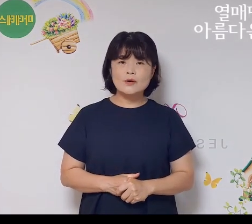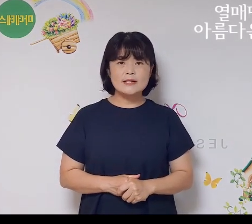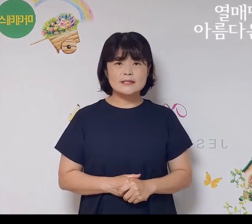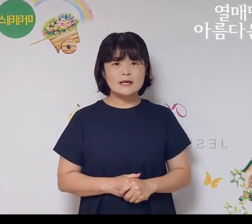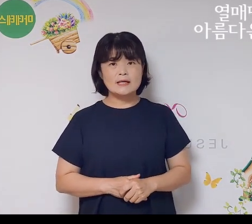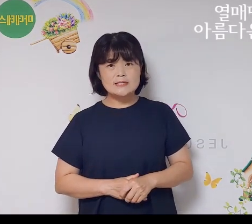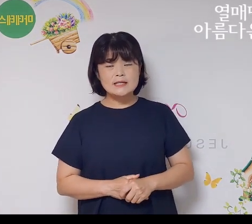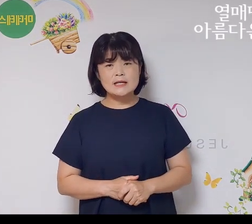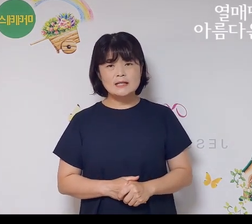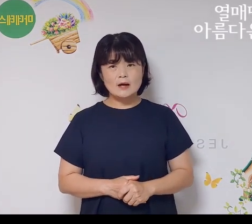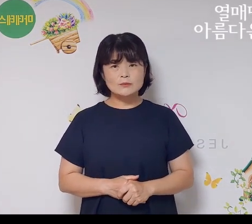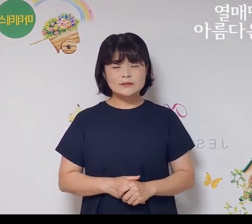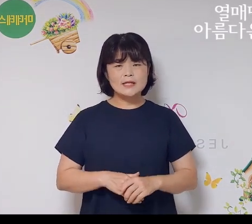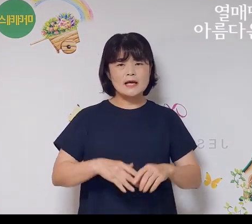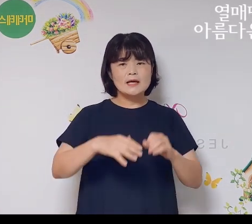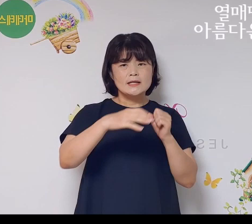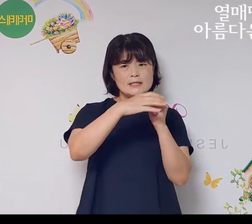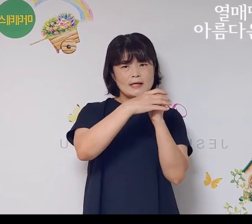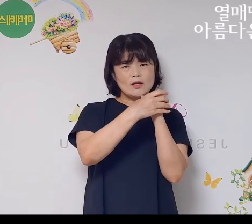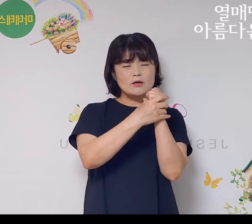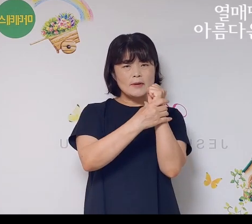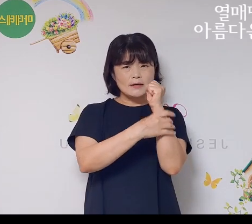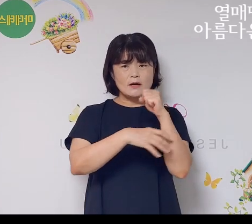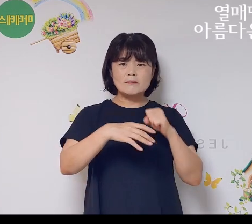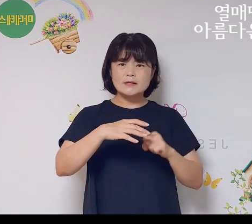할 때 찬양에 나오는데, 자, 열매는